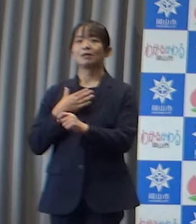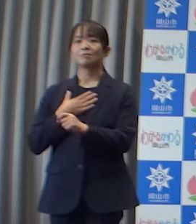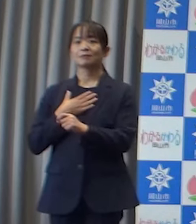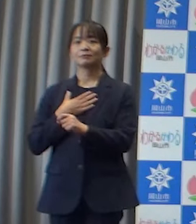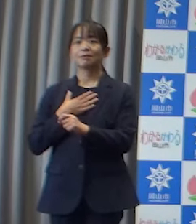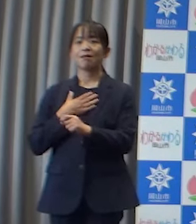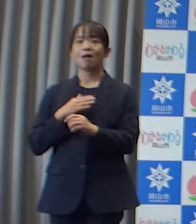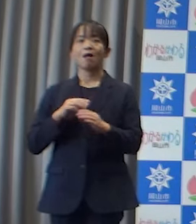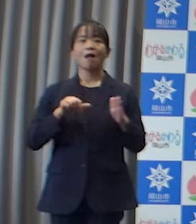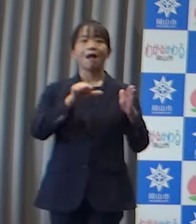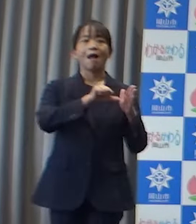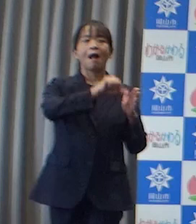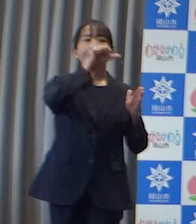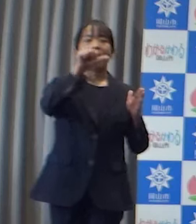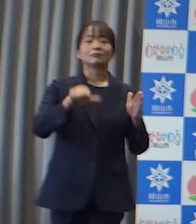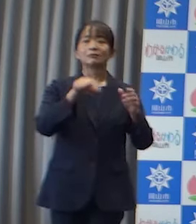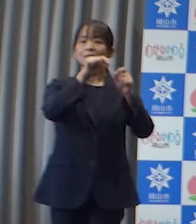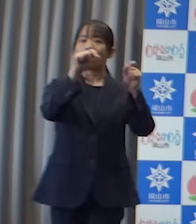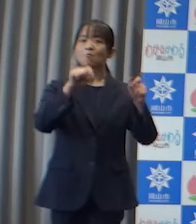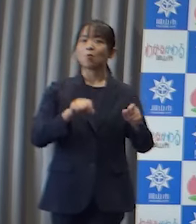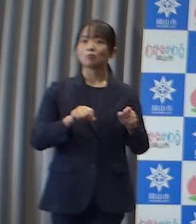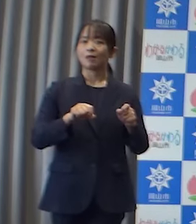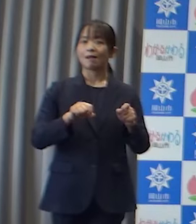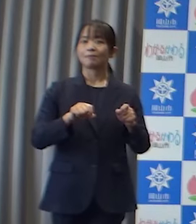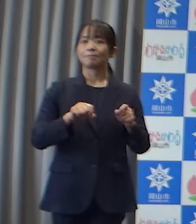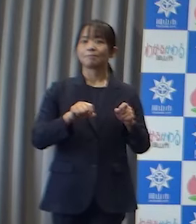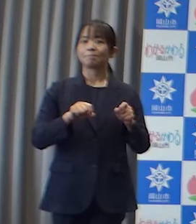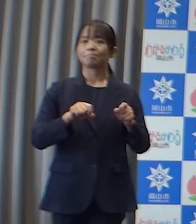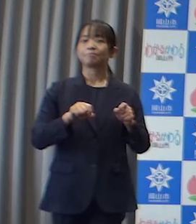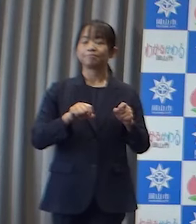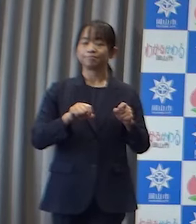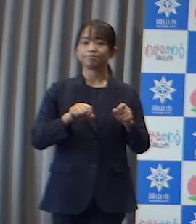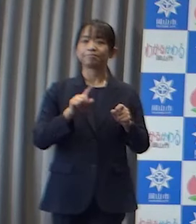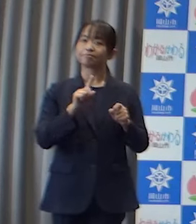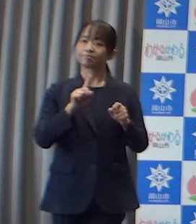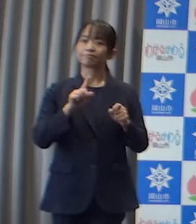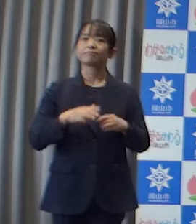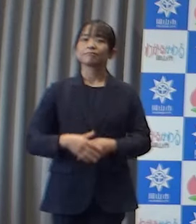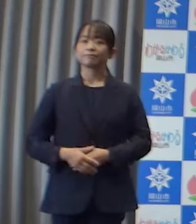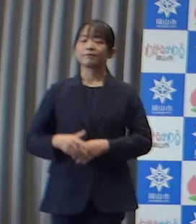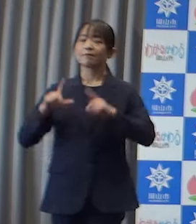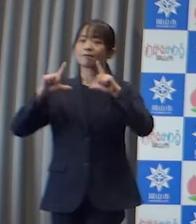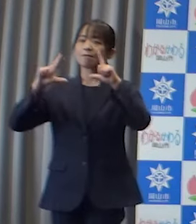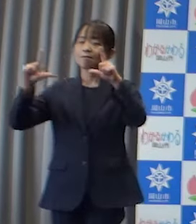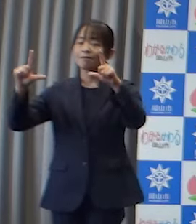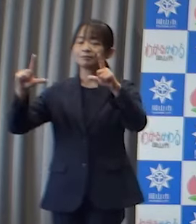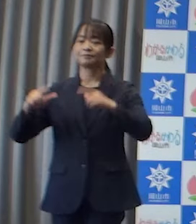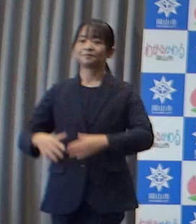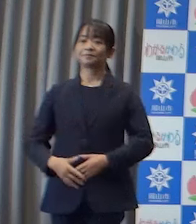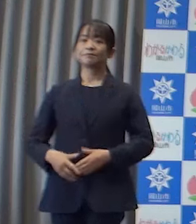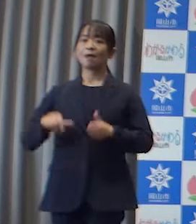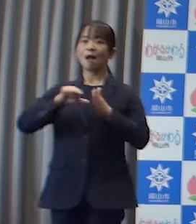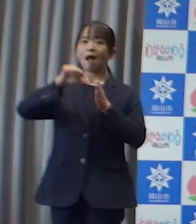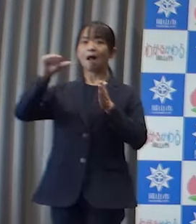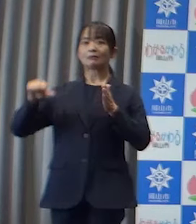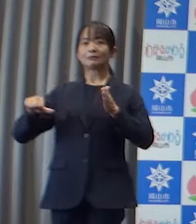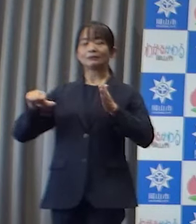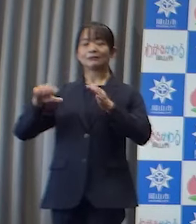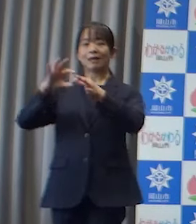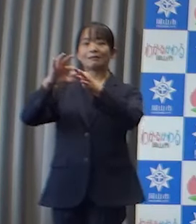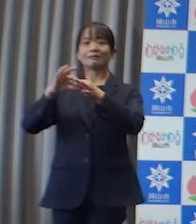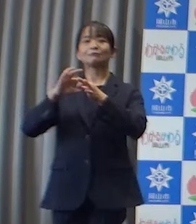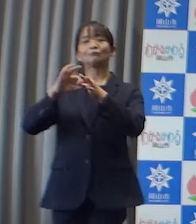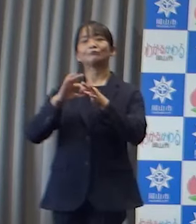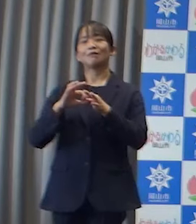たでしょうか。 アリーナありません、ほとんど。皆無だったかどうかっていうのは、私もヨーロッパ疲